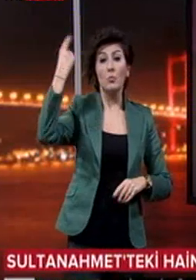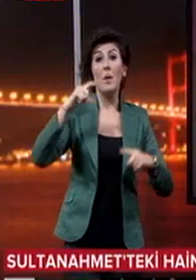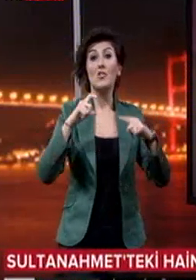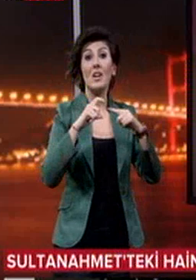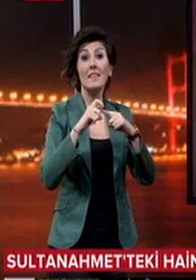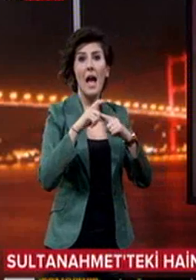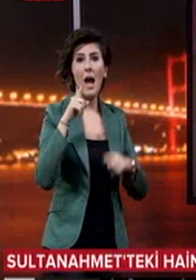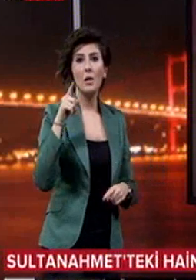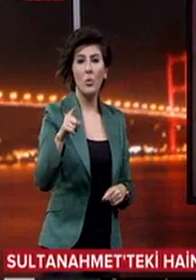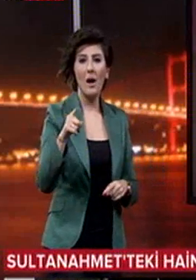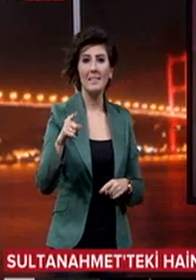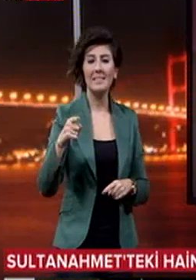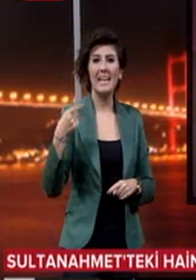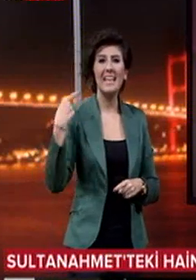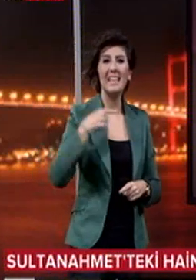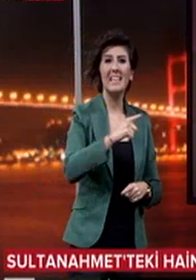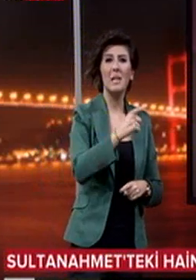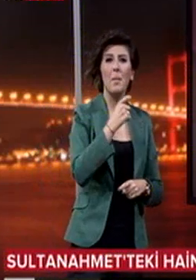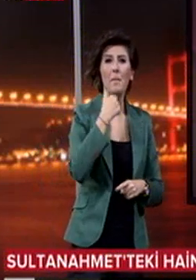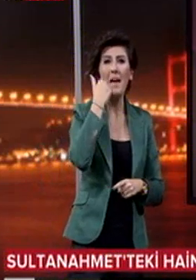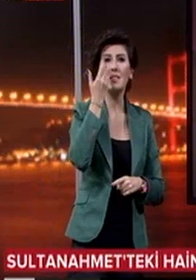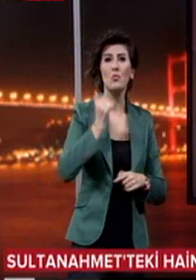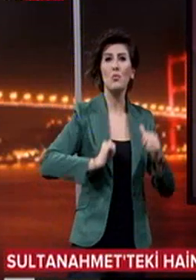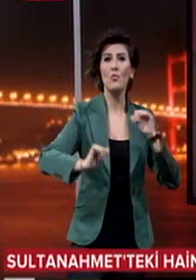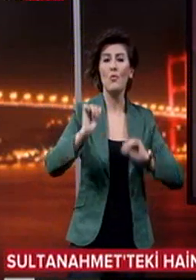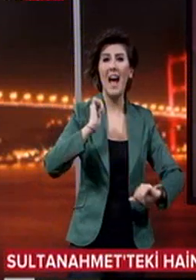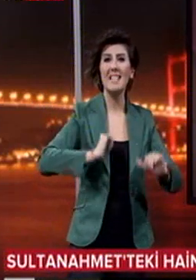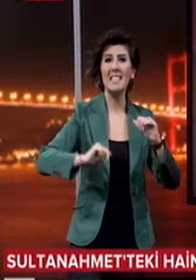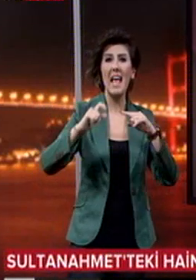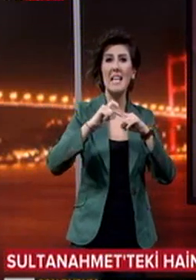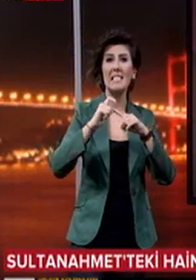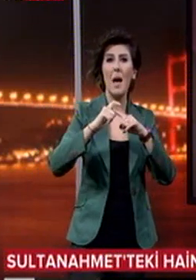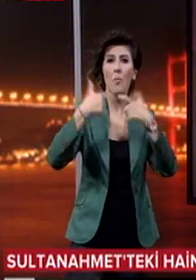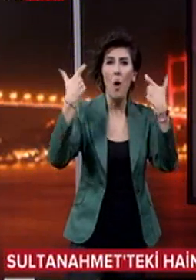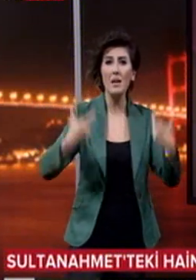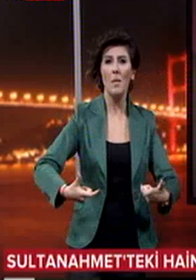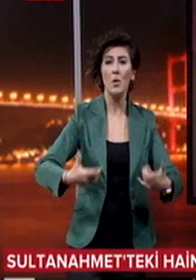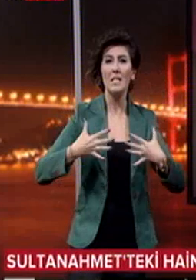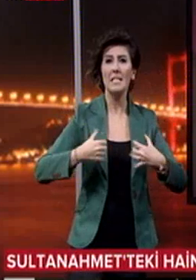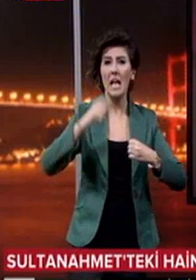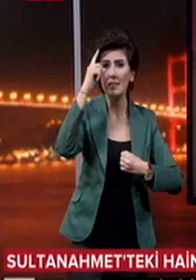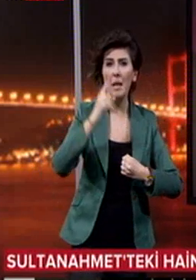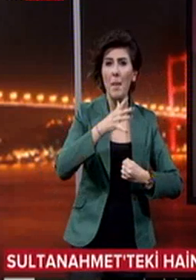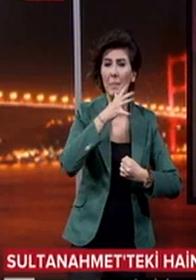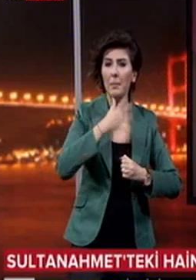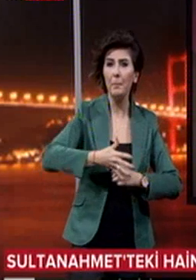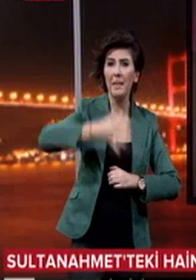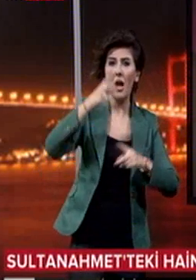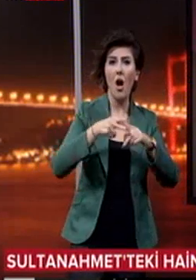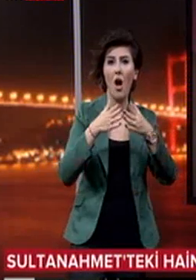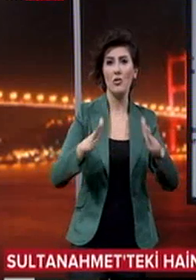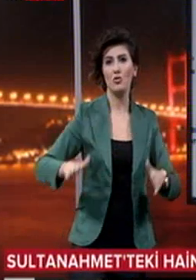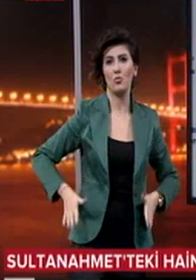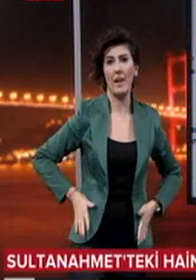Cumhurbaşkanı Recep Tayyip Erdoğan, Yıldırım Beyazıt Üniversitesi Esenboğa Kampüsü ve Sağlık Temel Bilimleri Binası açılış törenine katıldı.